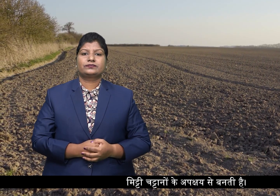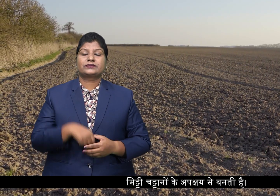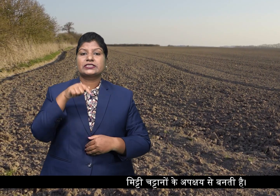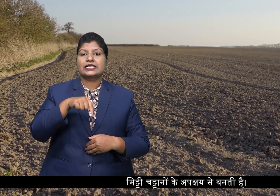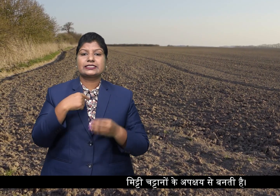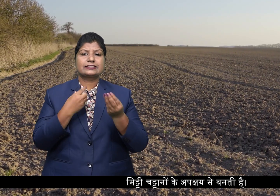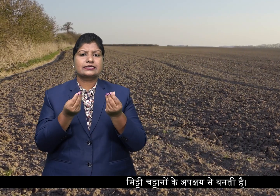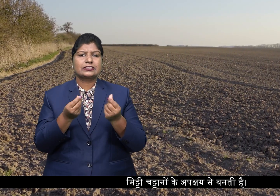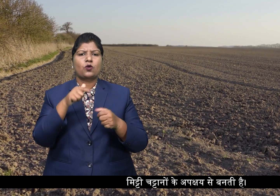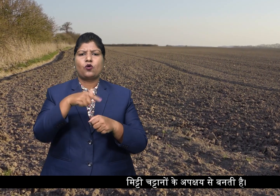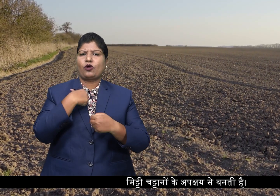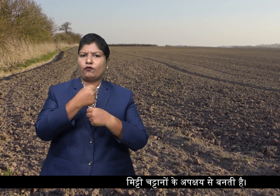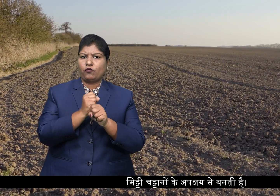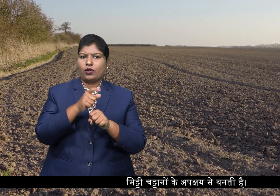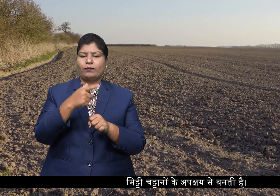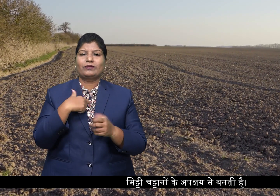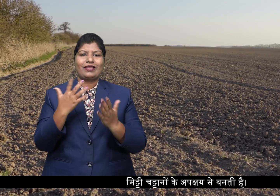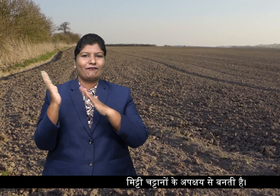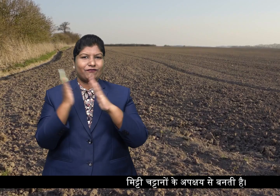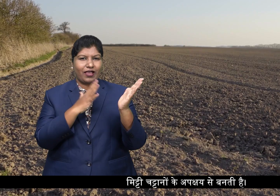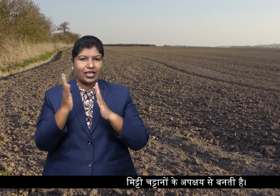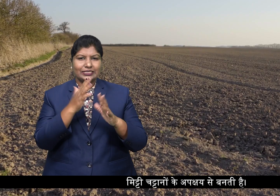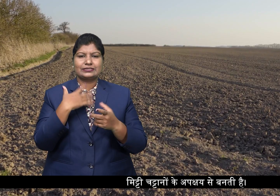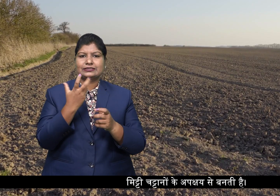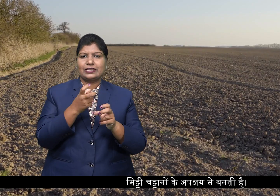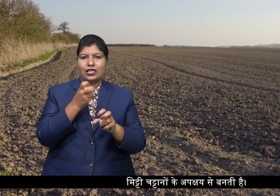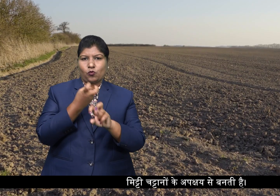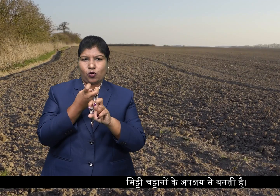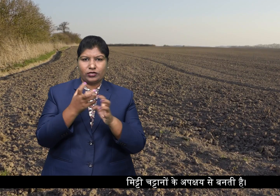मिट्टी चट्टानों के अपक्षय से बनती है।